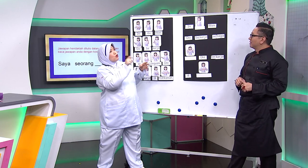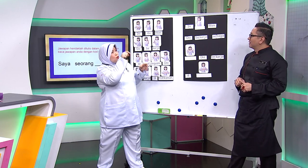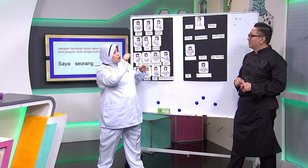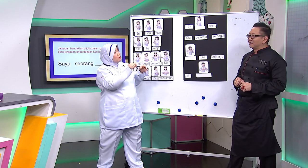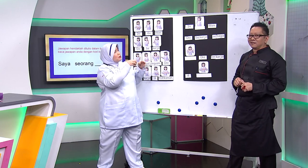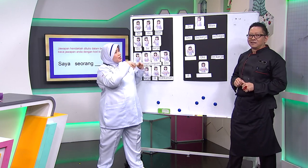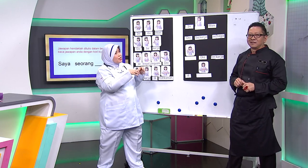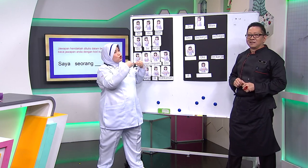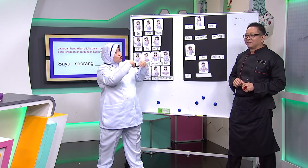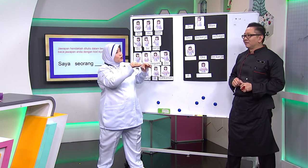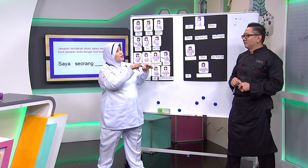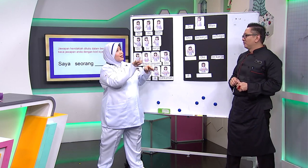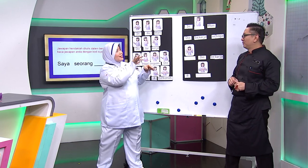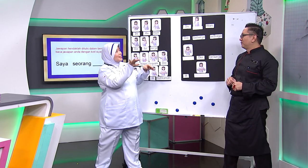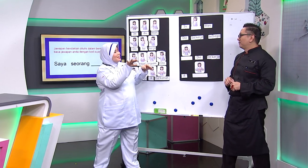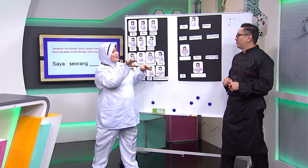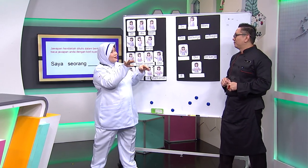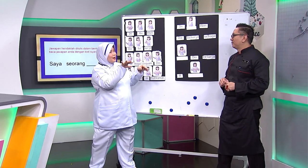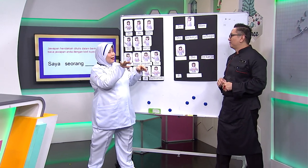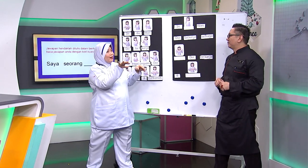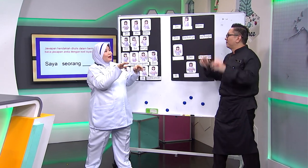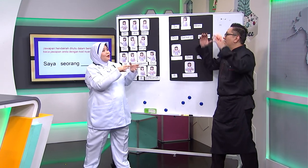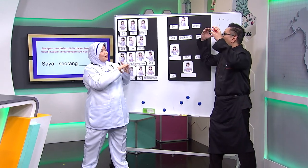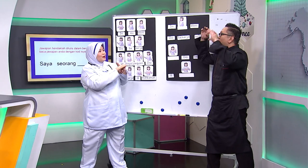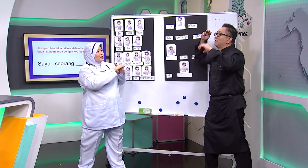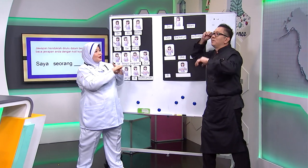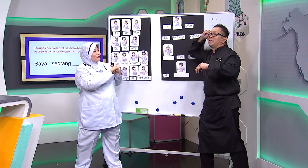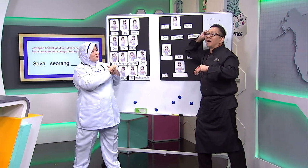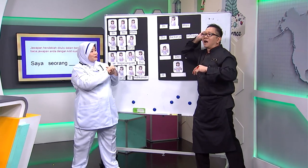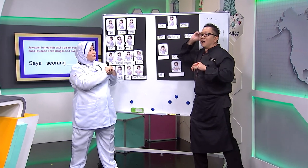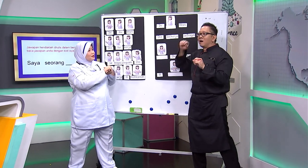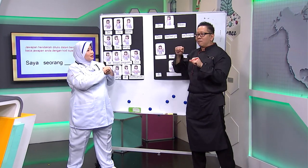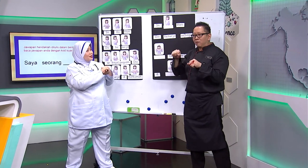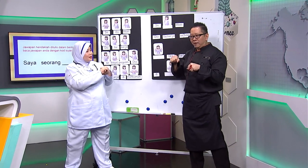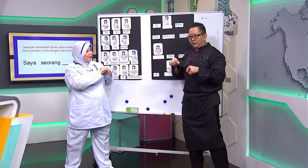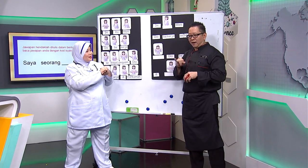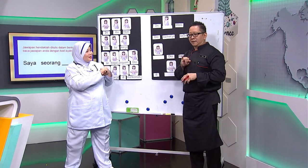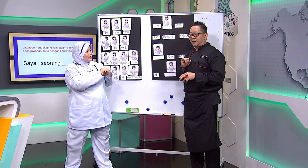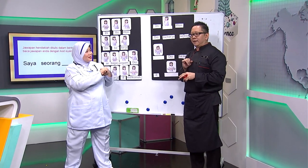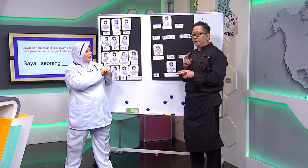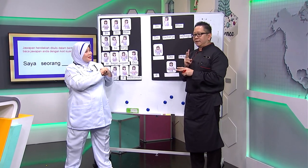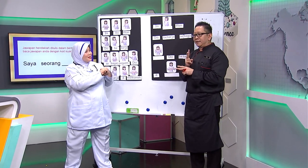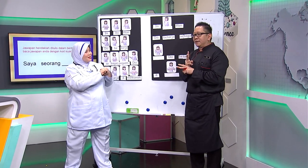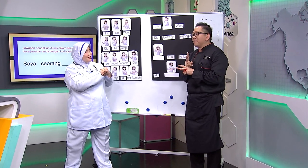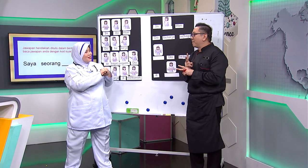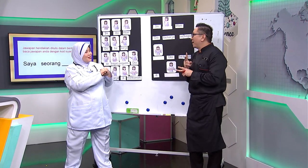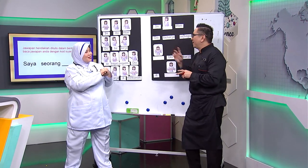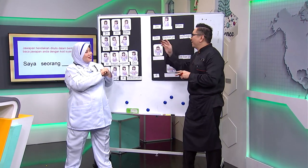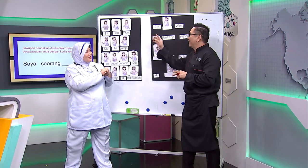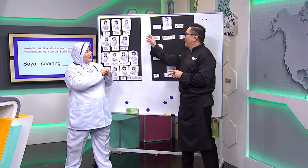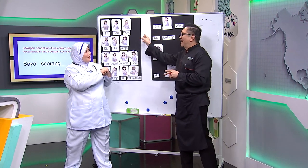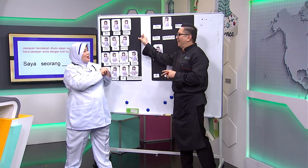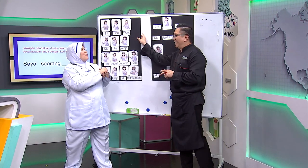Okey, murid-murid mesti cuba eja. Okey? Okey. Cikgu Miza, boleh tak saya